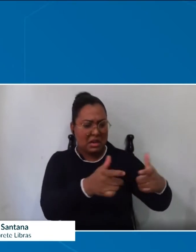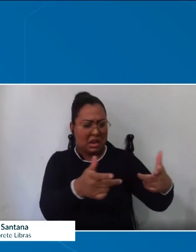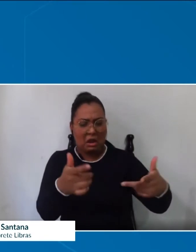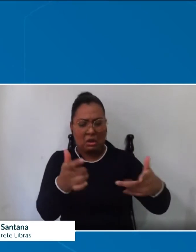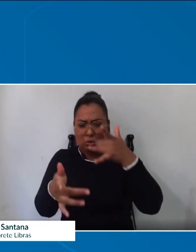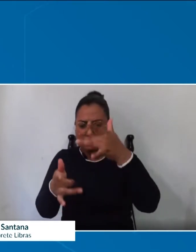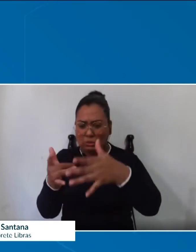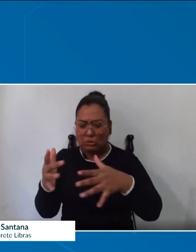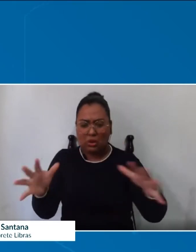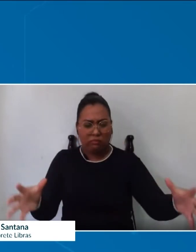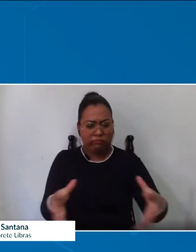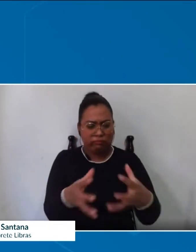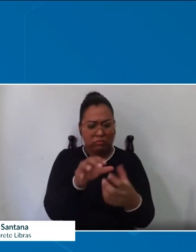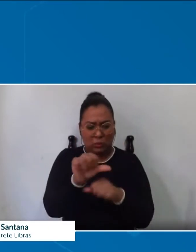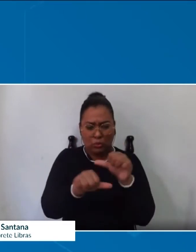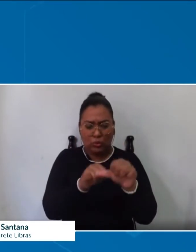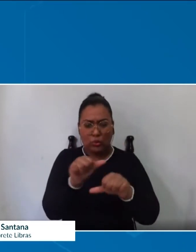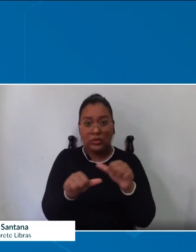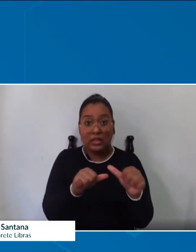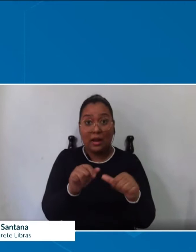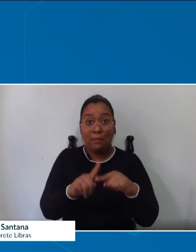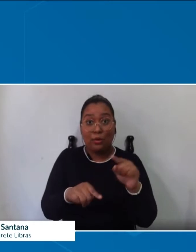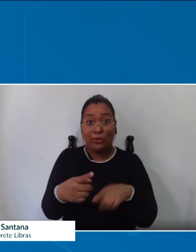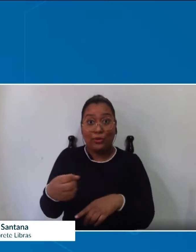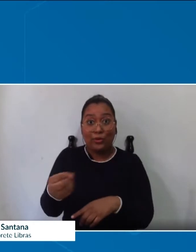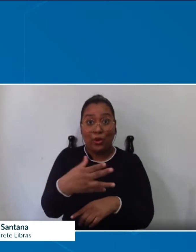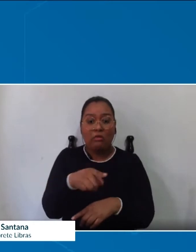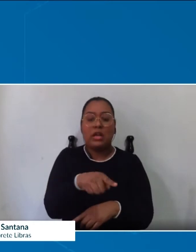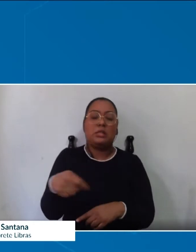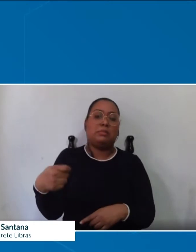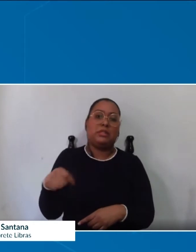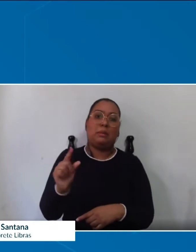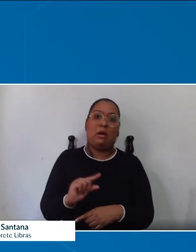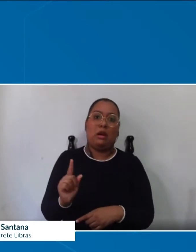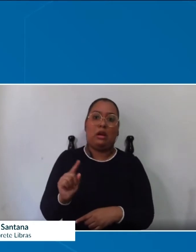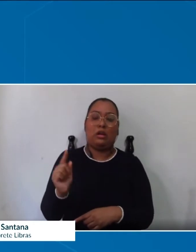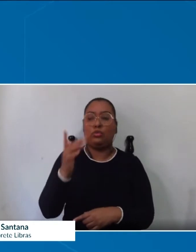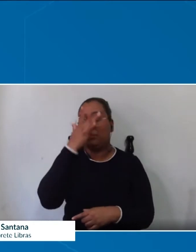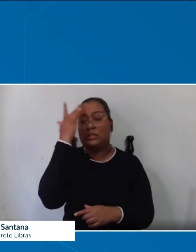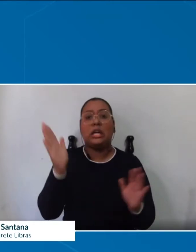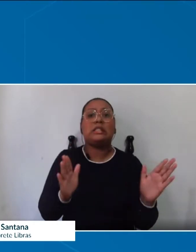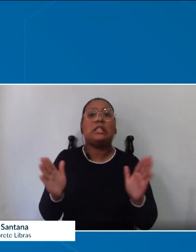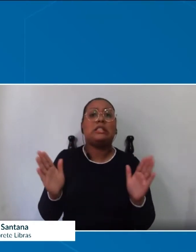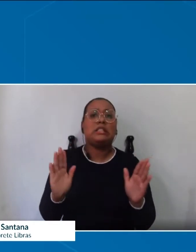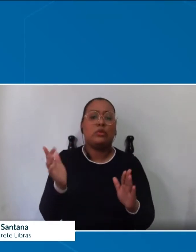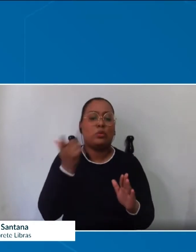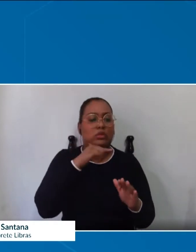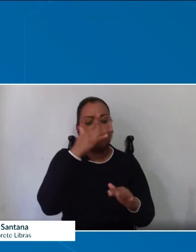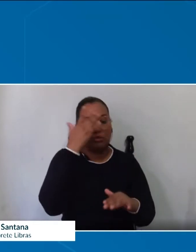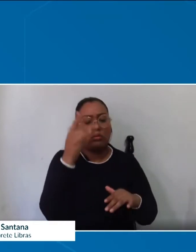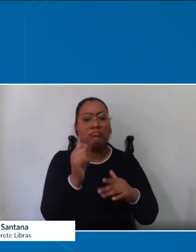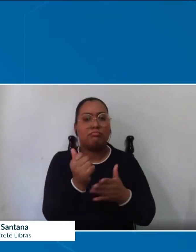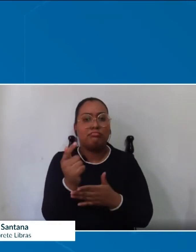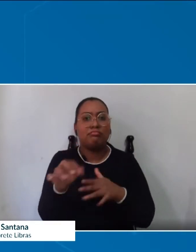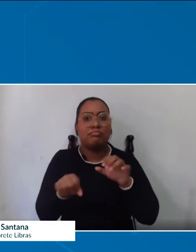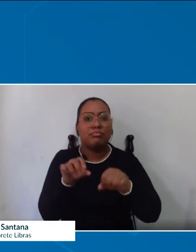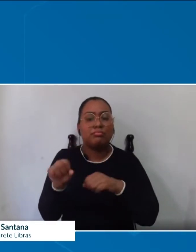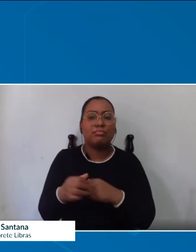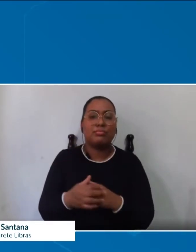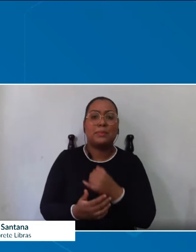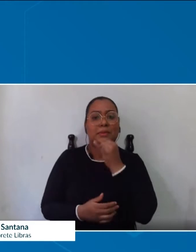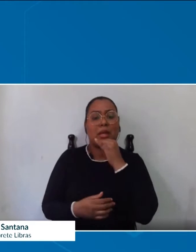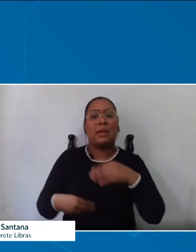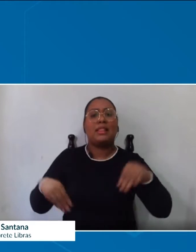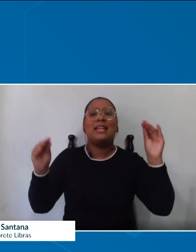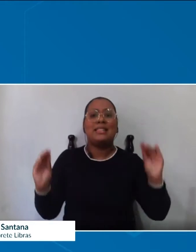resíduo num coproduto venha a ser um processo barato, acessível. Vamos dar um exemplo, Letícia. Por exemplo, o tecido que